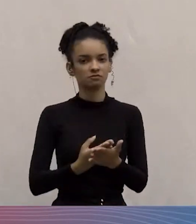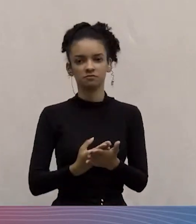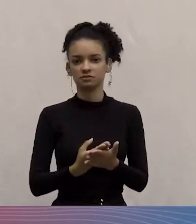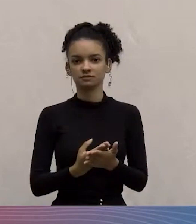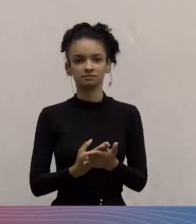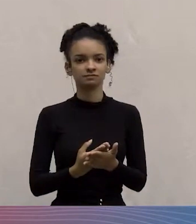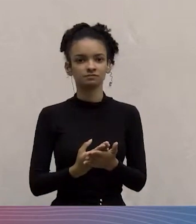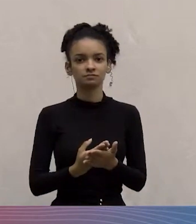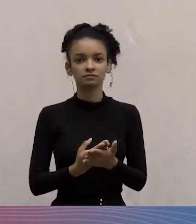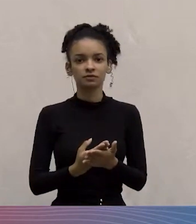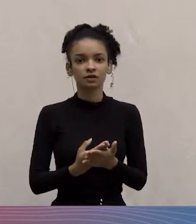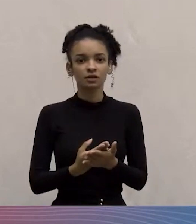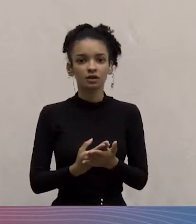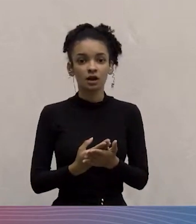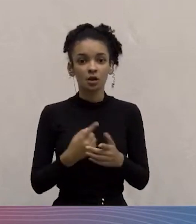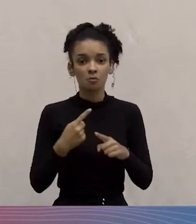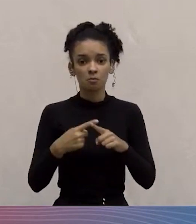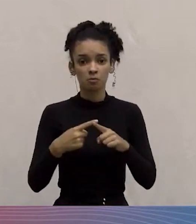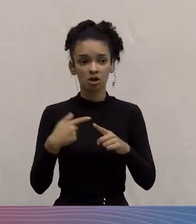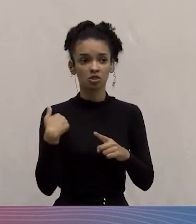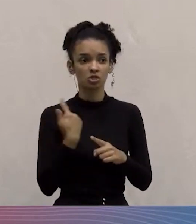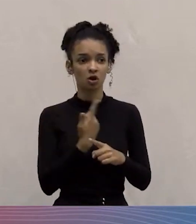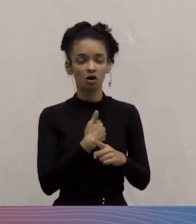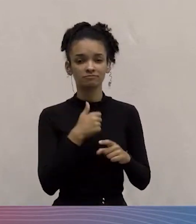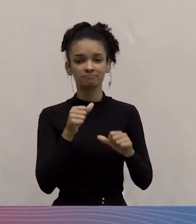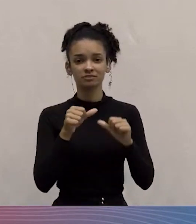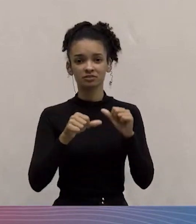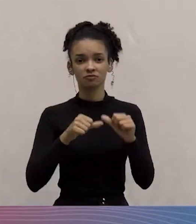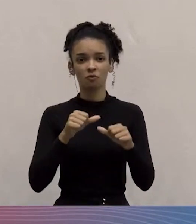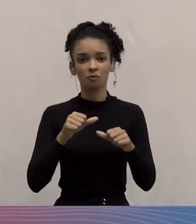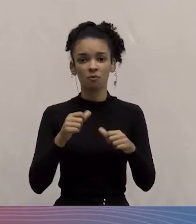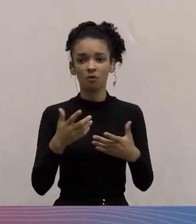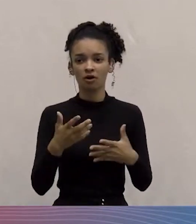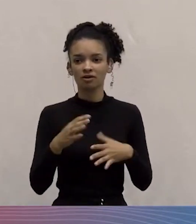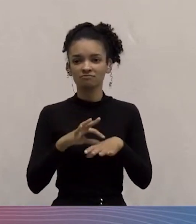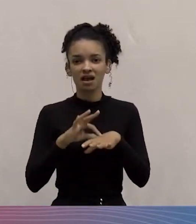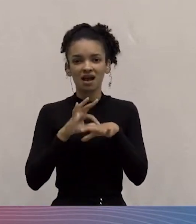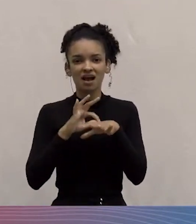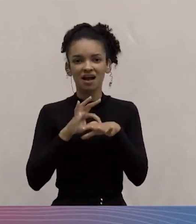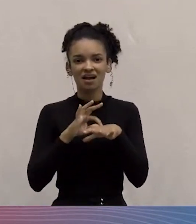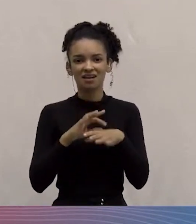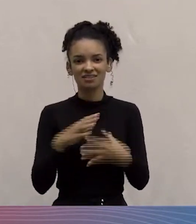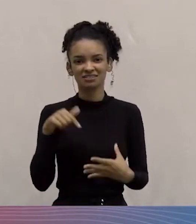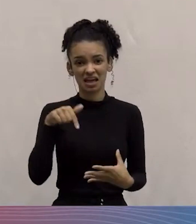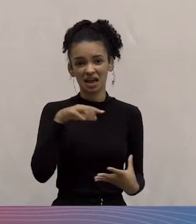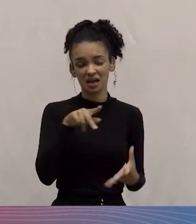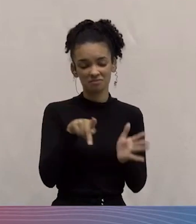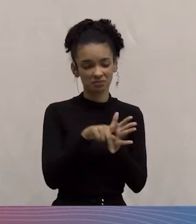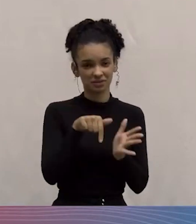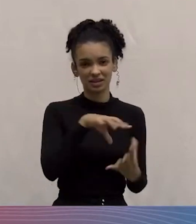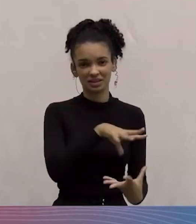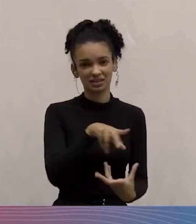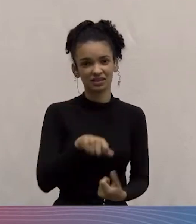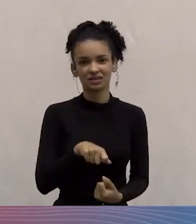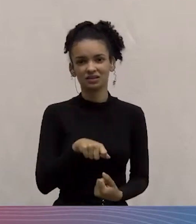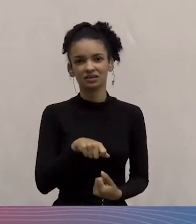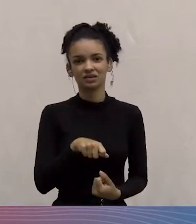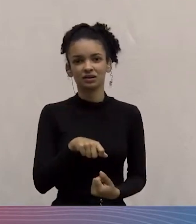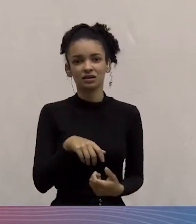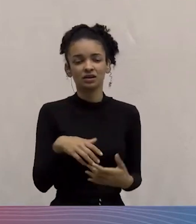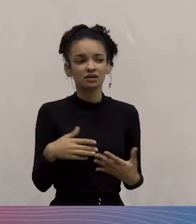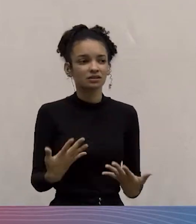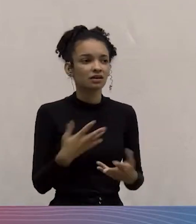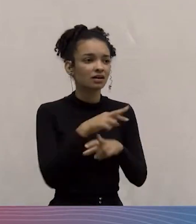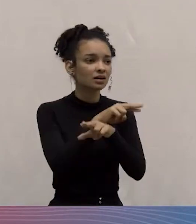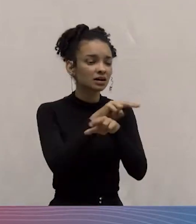O homem se tornou carne. Depois da queda do homem, o homem se tornou carne.